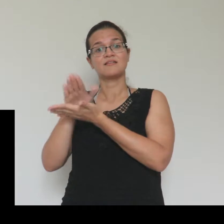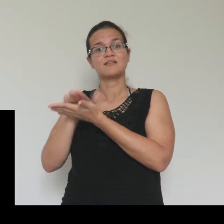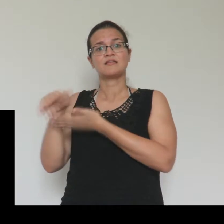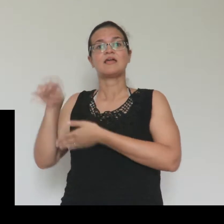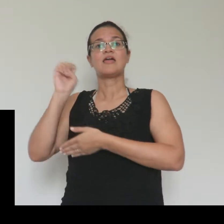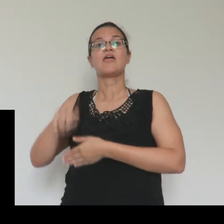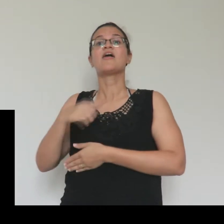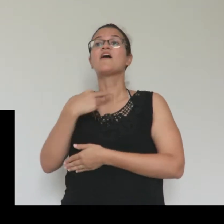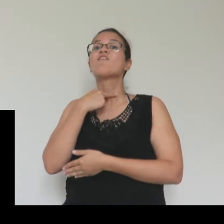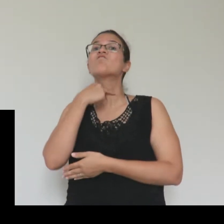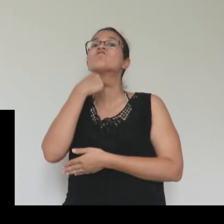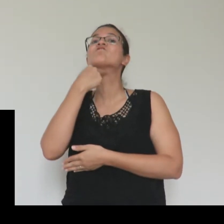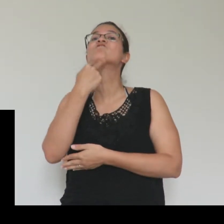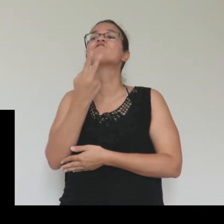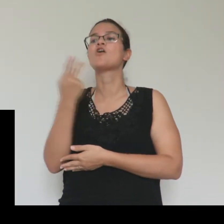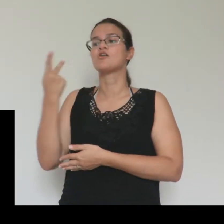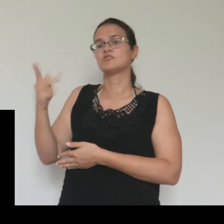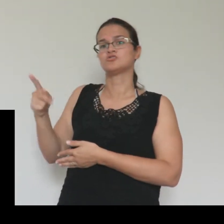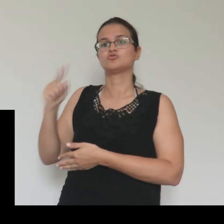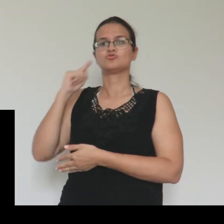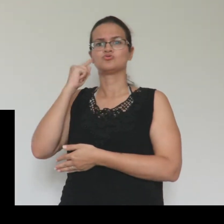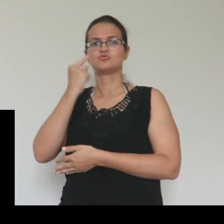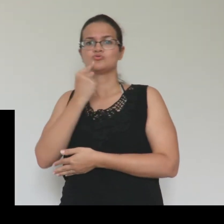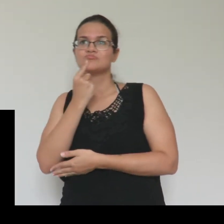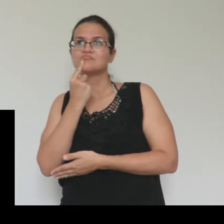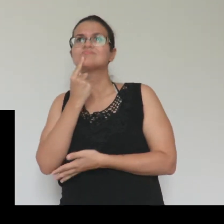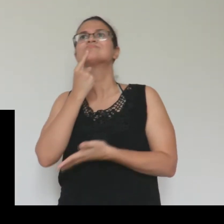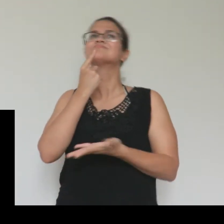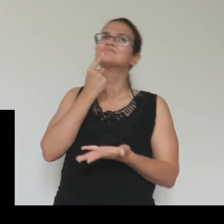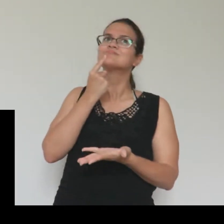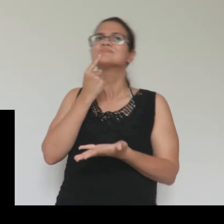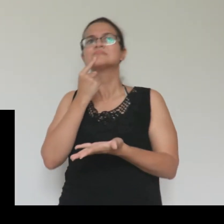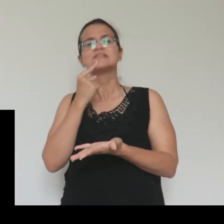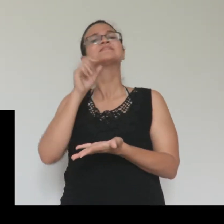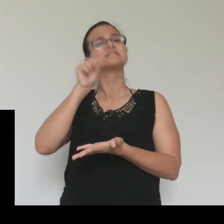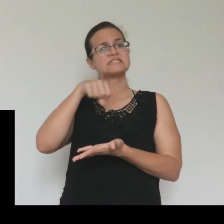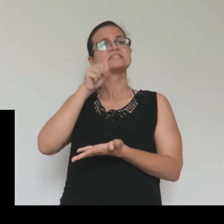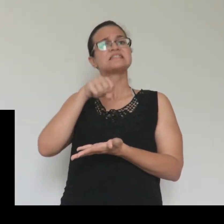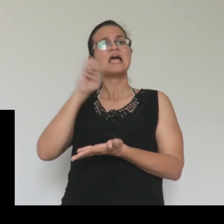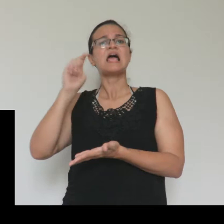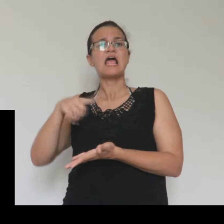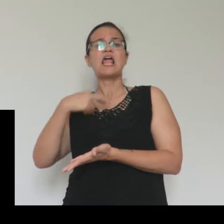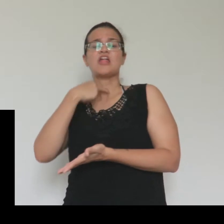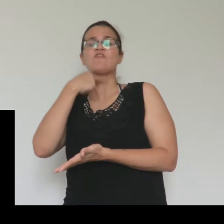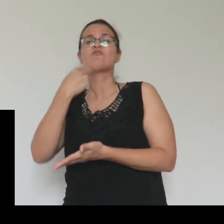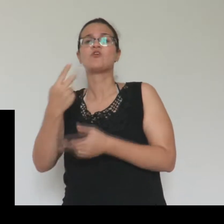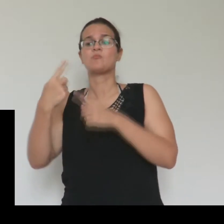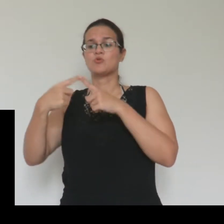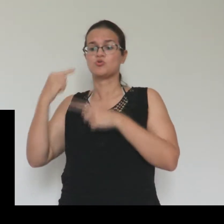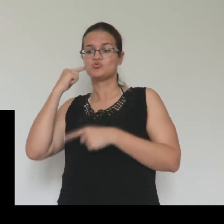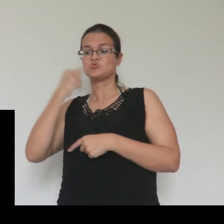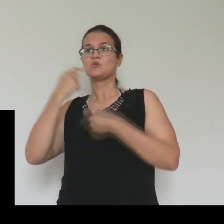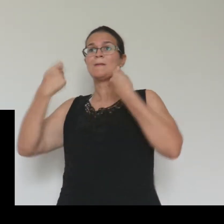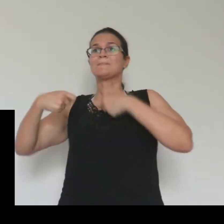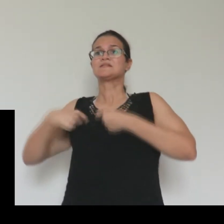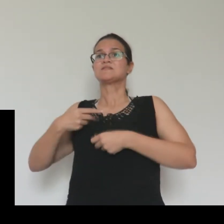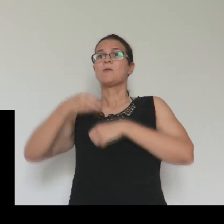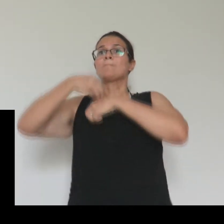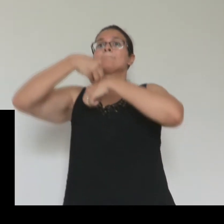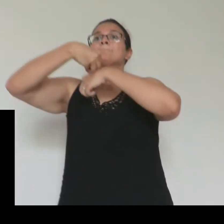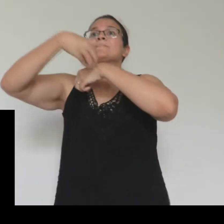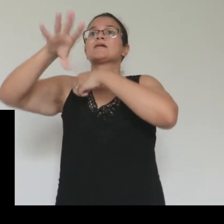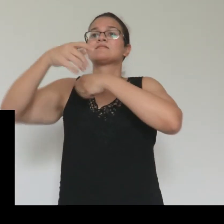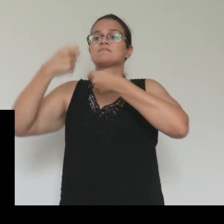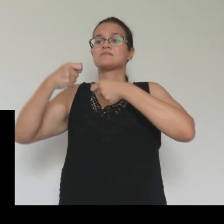voz do surdo? Por certo modo, sim, ele é a voz do surdo. A partir do momento ali que o surdo ele precisa se expressar, a partir